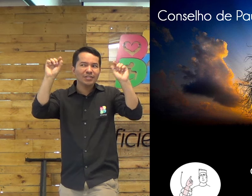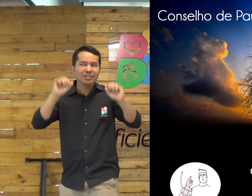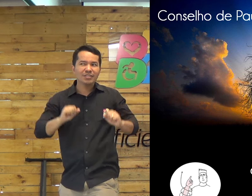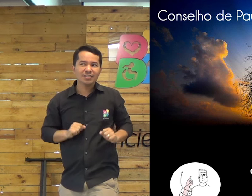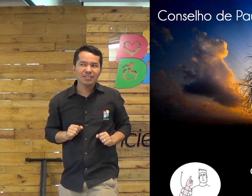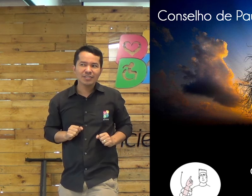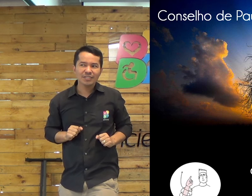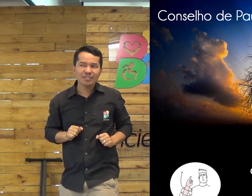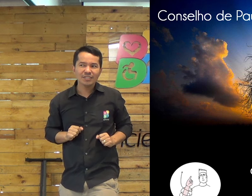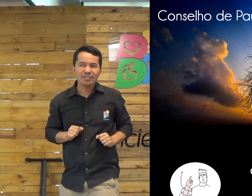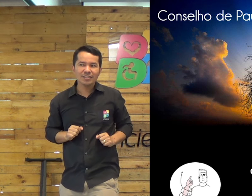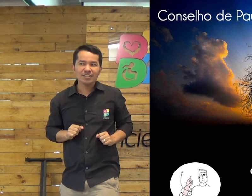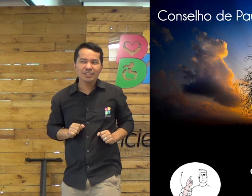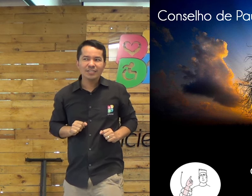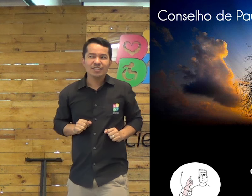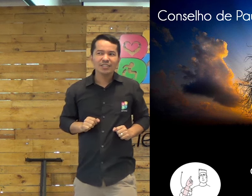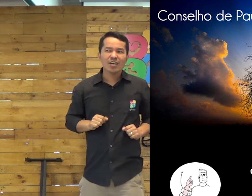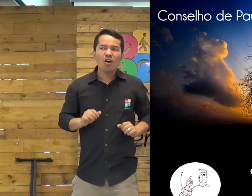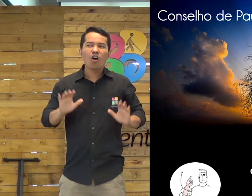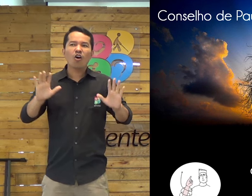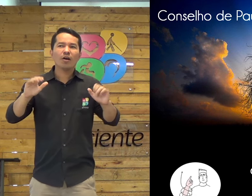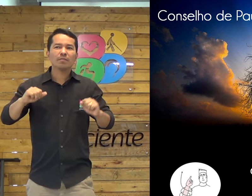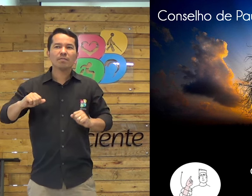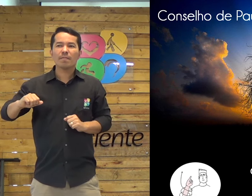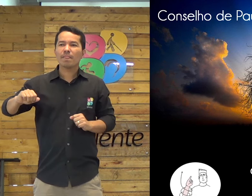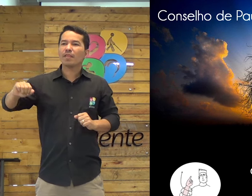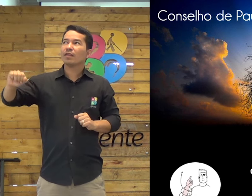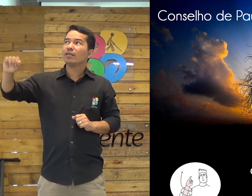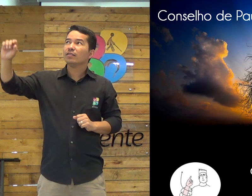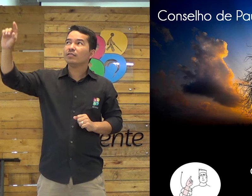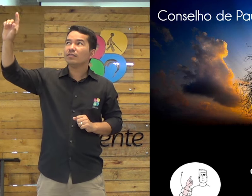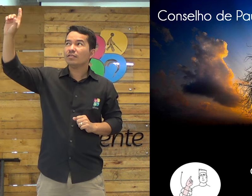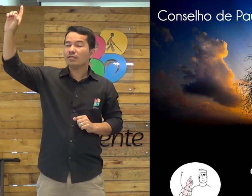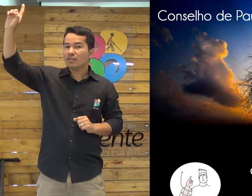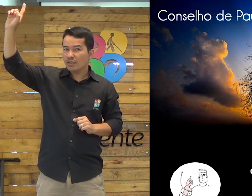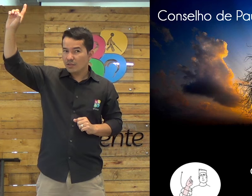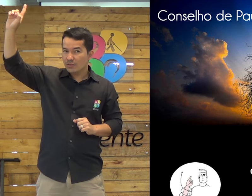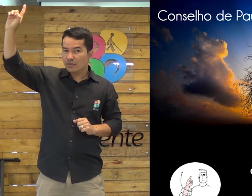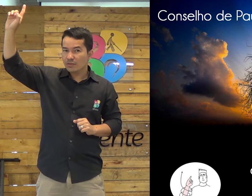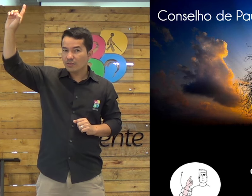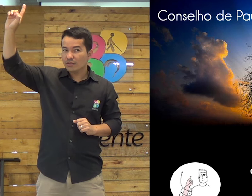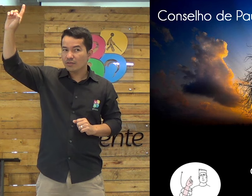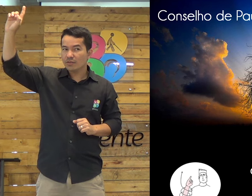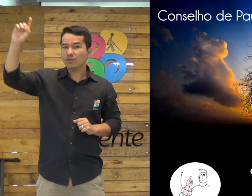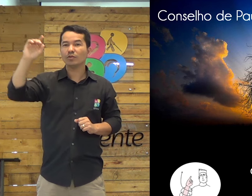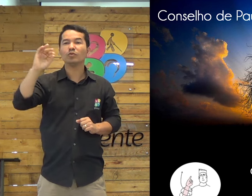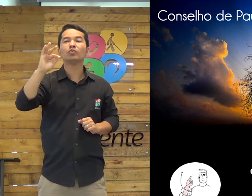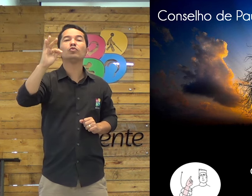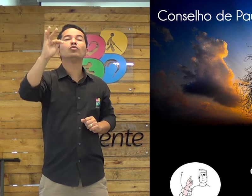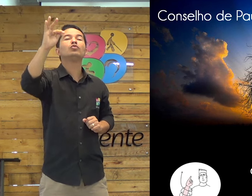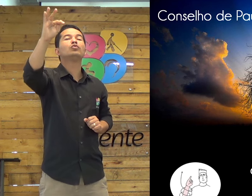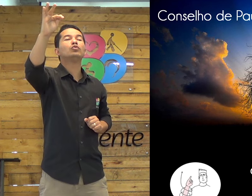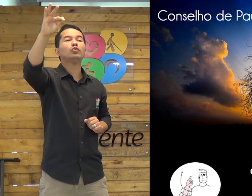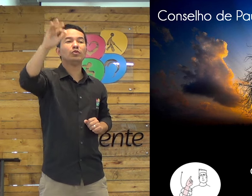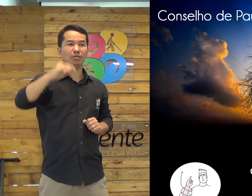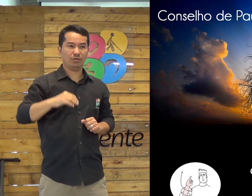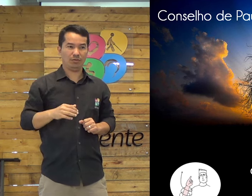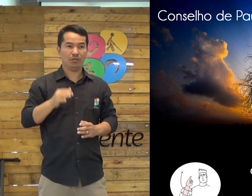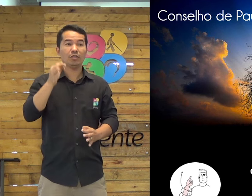Jesus ensina essa parábola pra gente, mas o que isso quer dizer? Deus